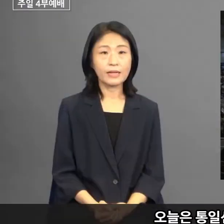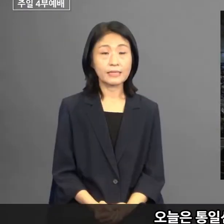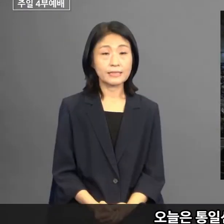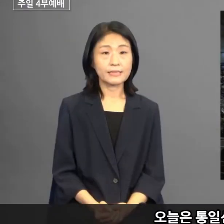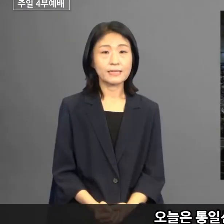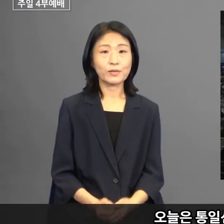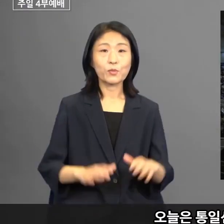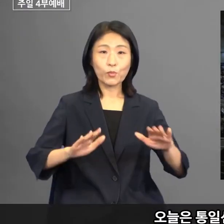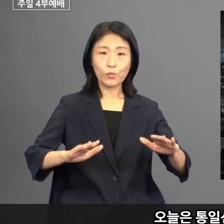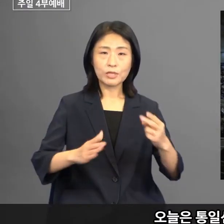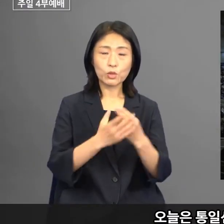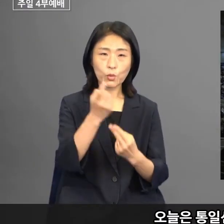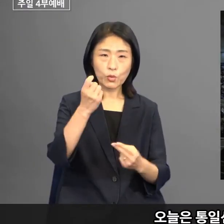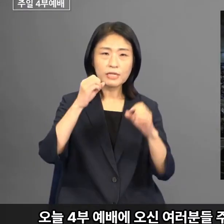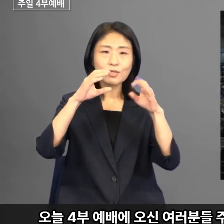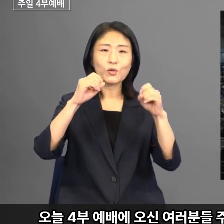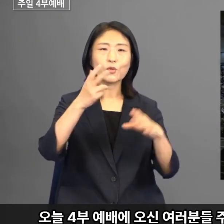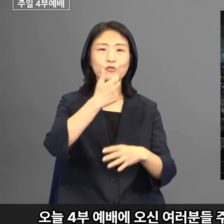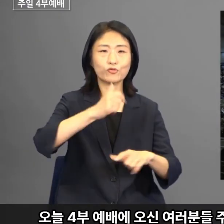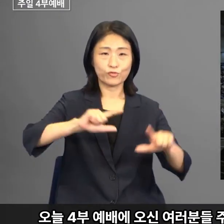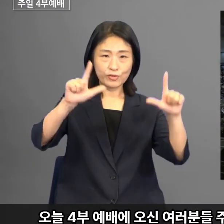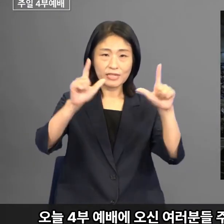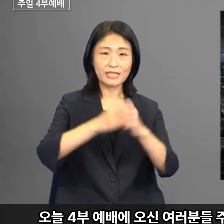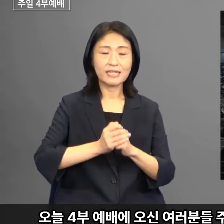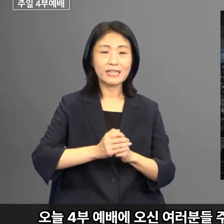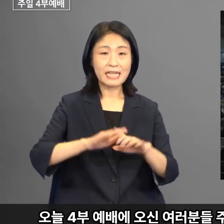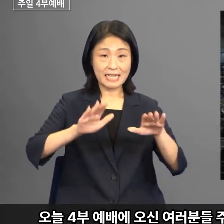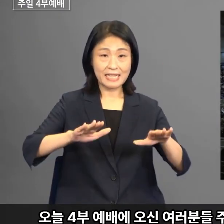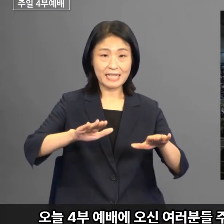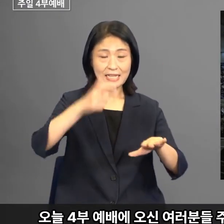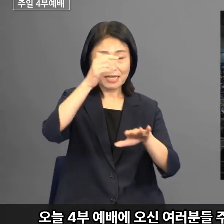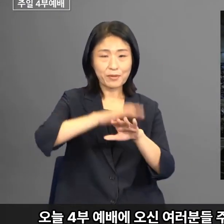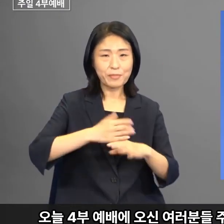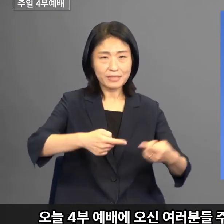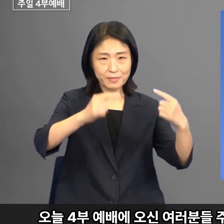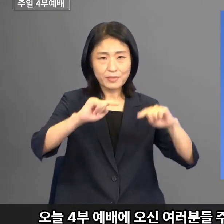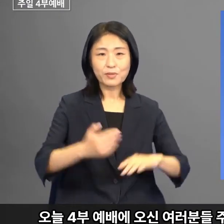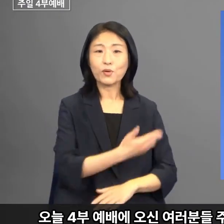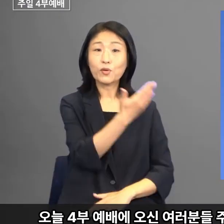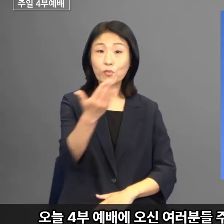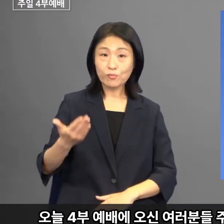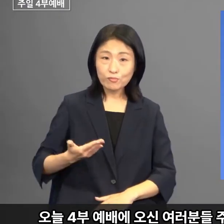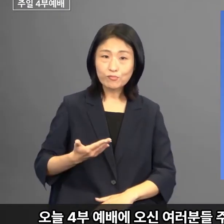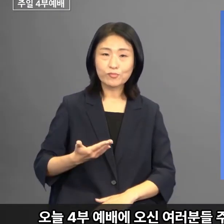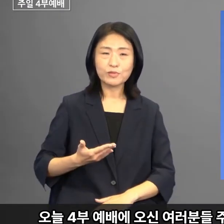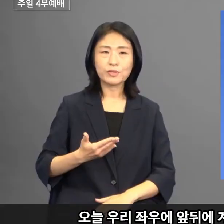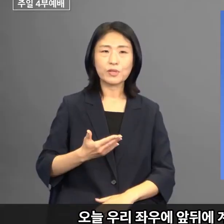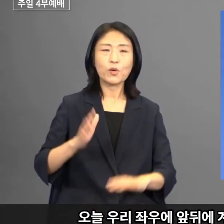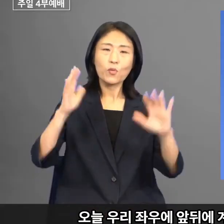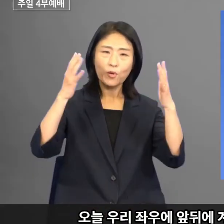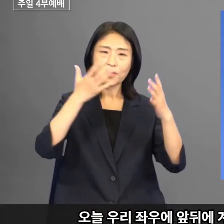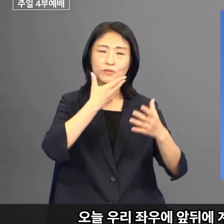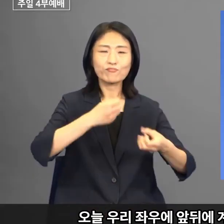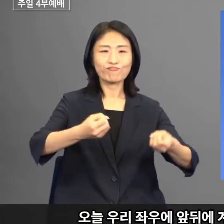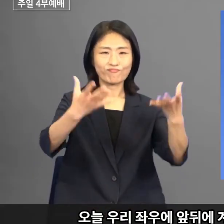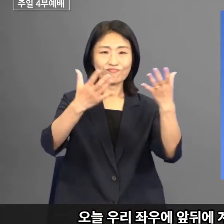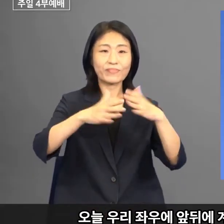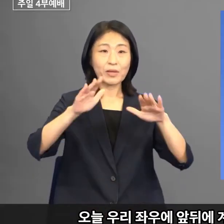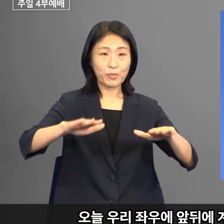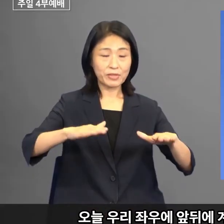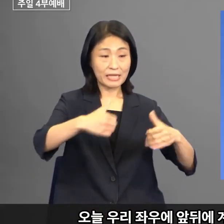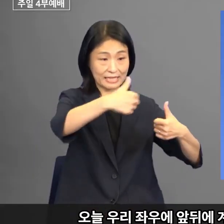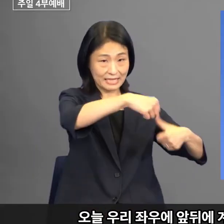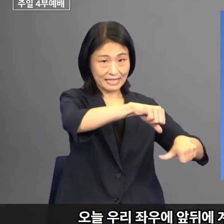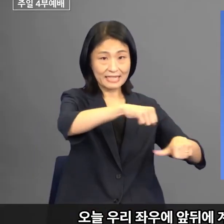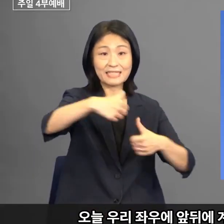네, 오늘은 통일선교 주일입니다. 오늘 사부 예배에 오신 여러분들 주님의 이름으로 환영하고 축복합니다. 오늘 우리 좌우에